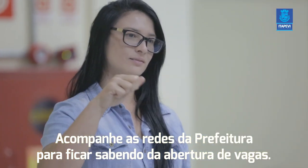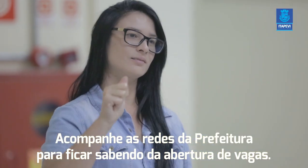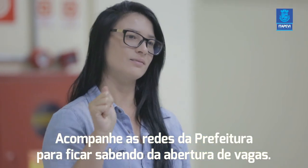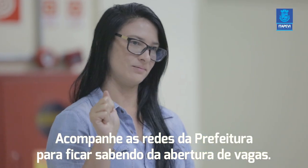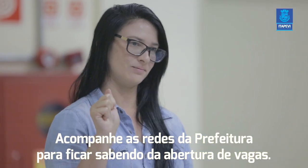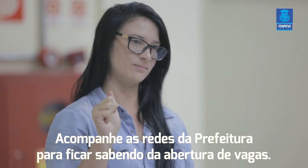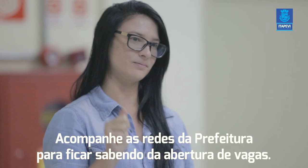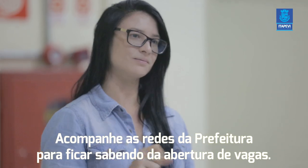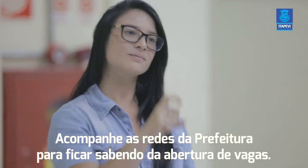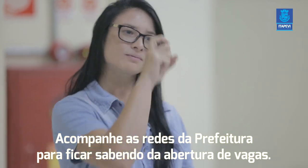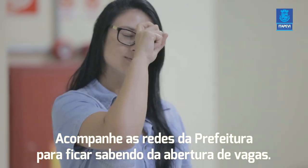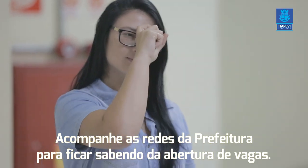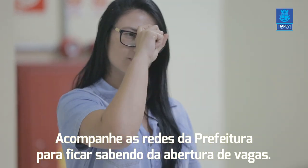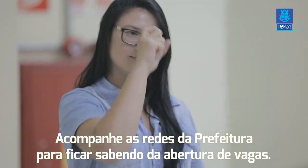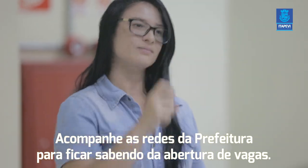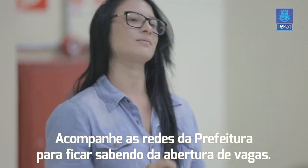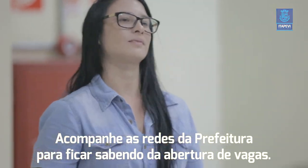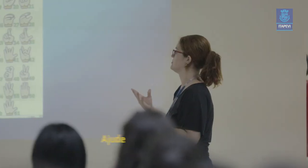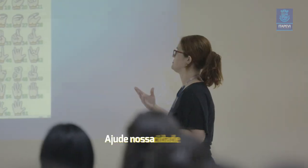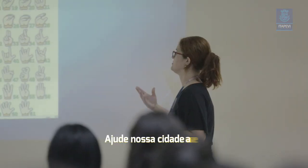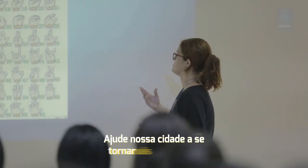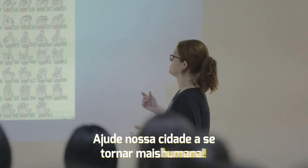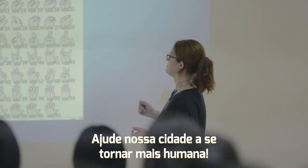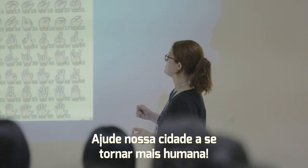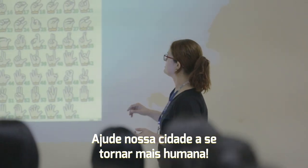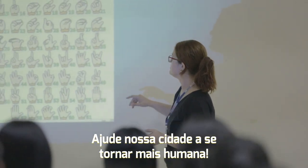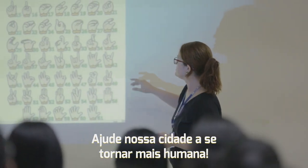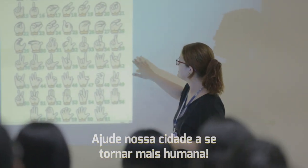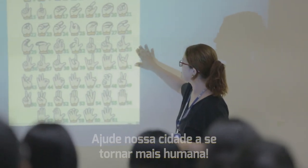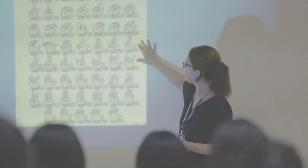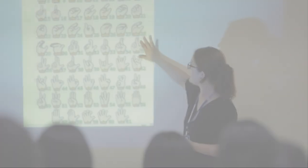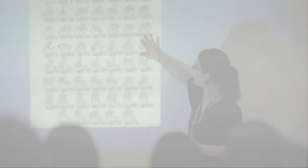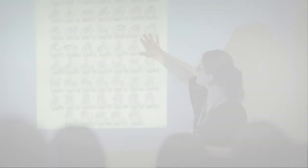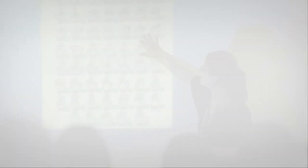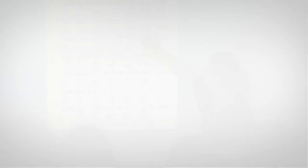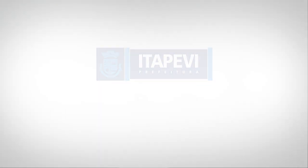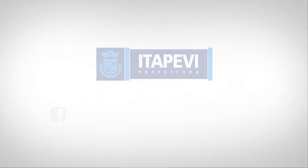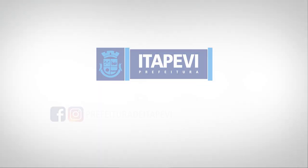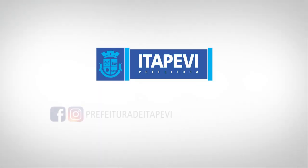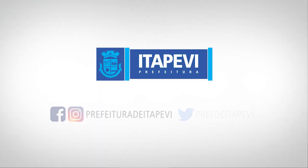sabendo da abertura de vagas. Ajude nossa cidade a se tornar mais humana.